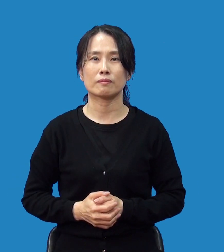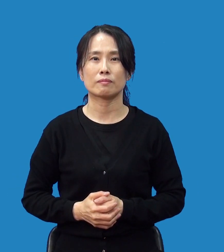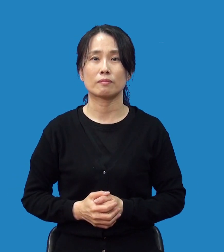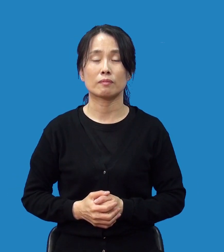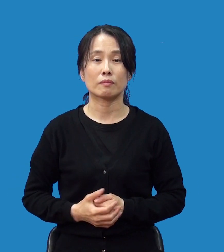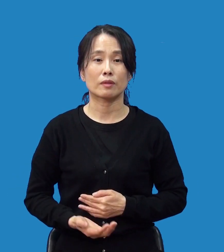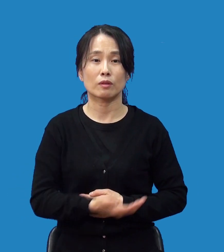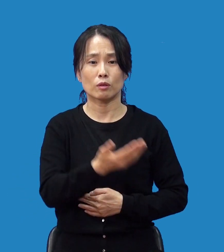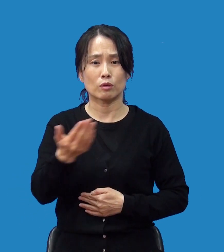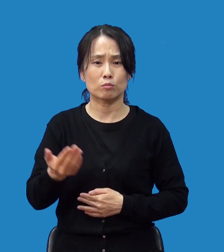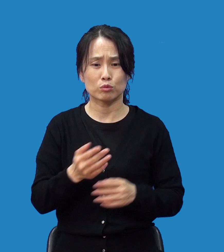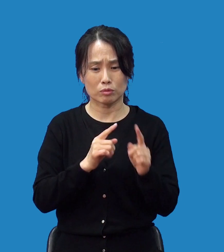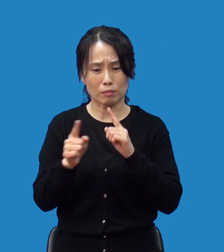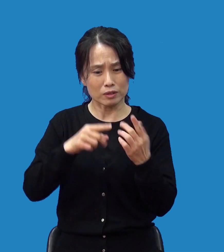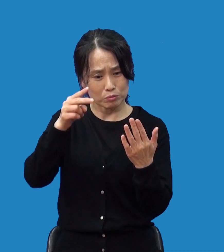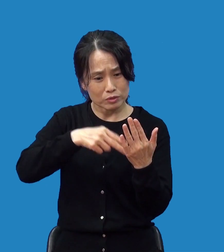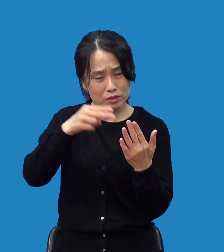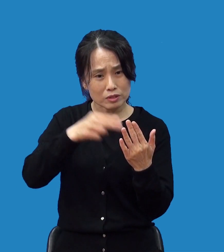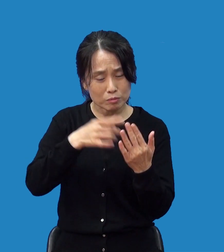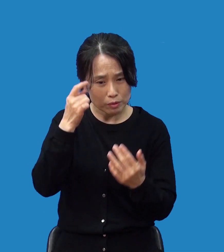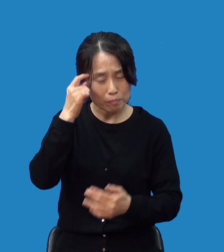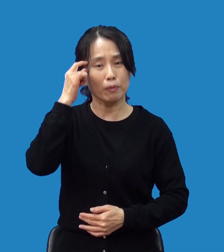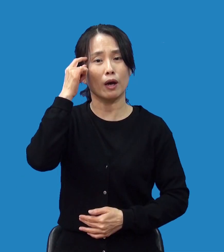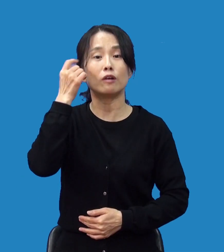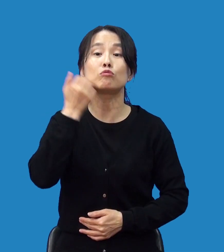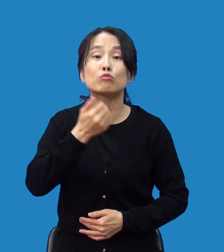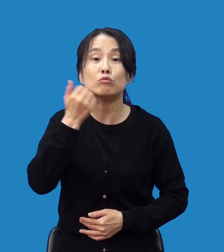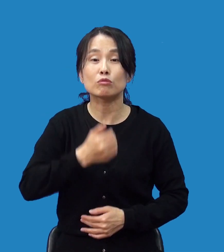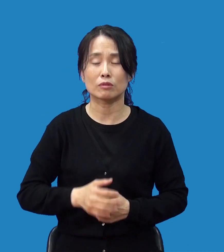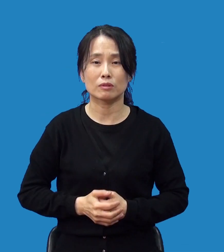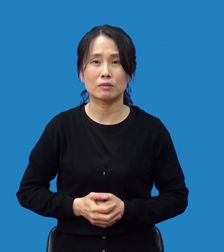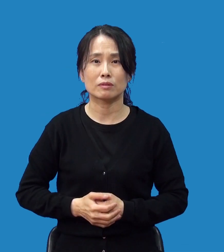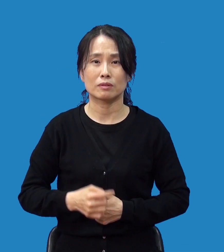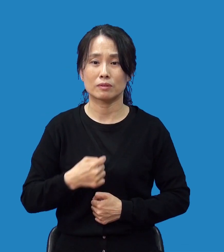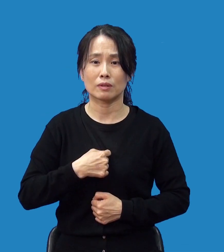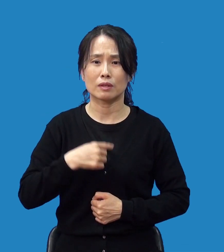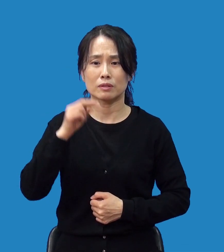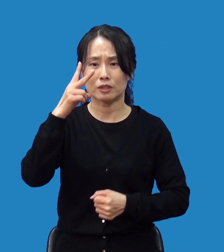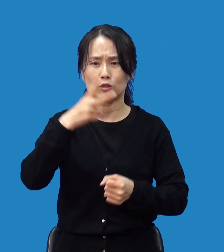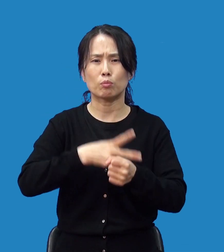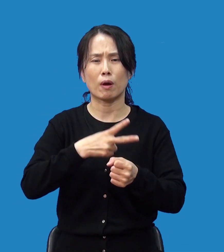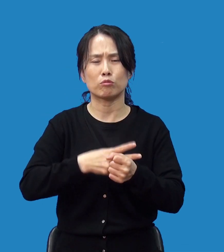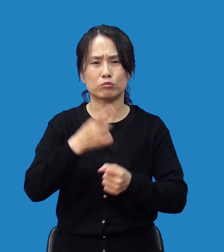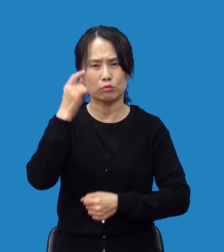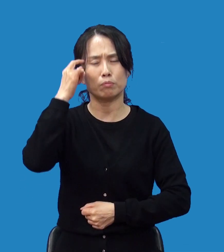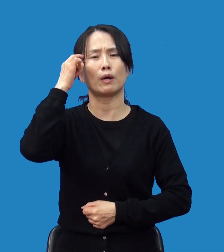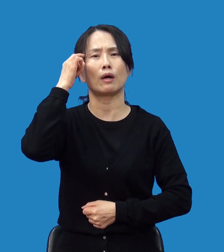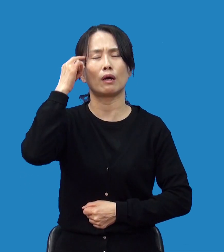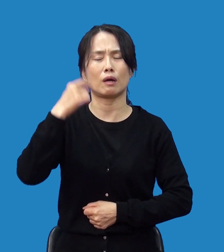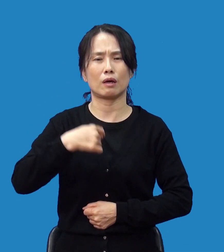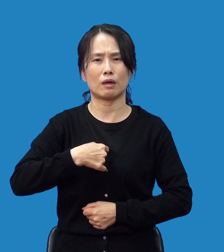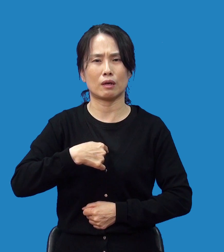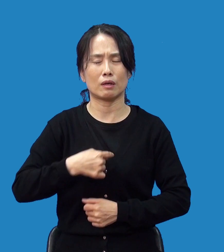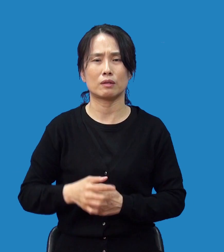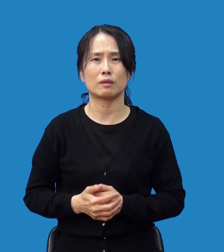여러분, 이 말씀을 읽으면 누가 생각이 납니까? 저는 사도 바울이 생각났어요.